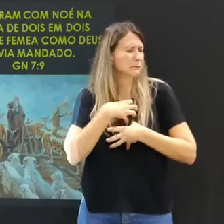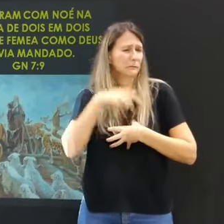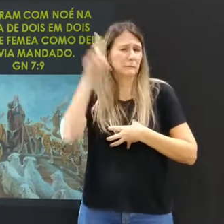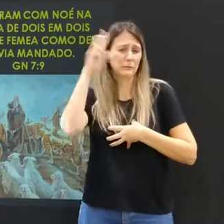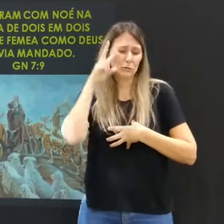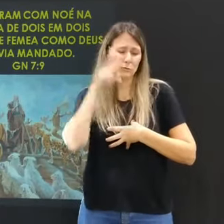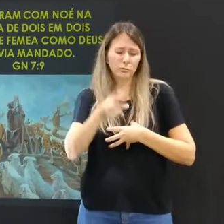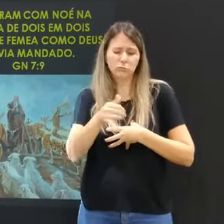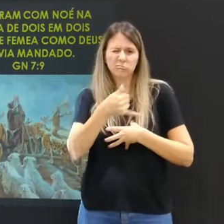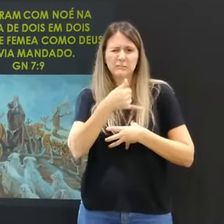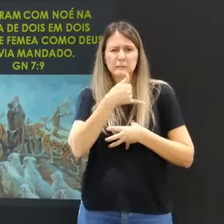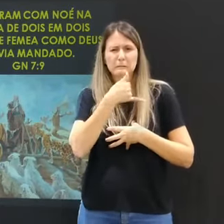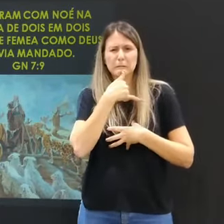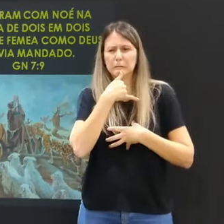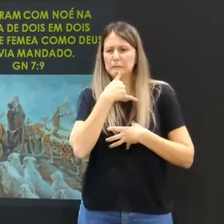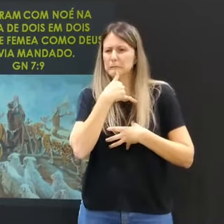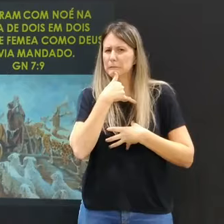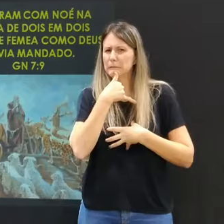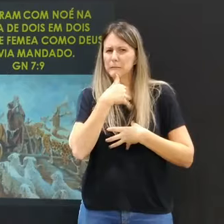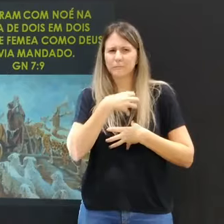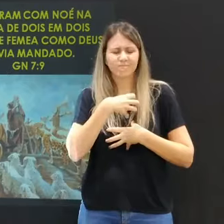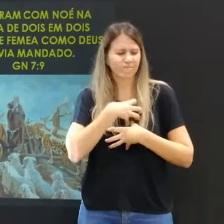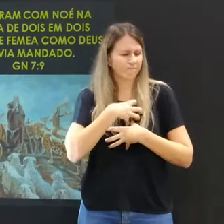viu que as pessoas eram más.